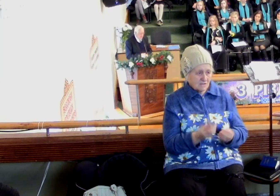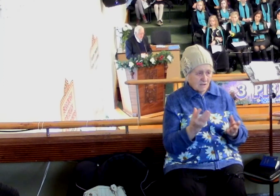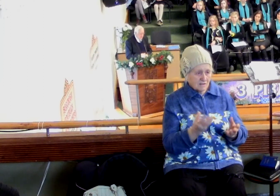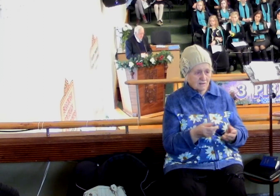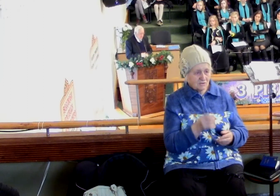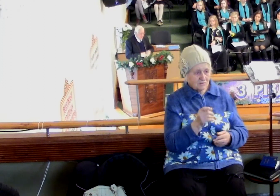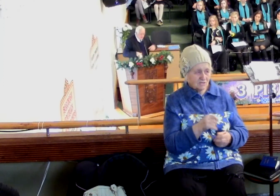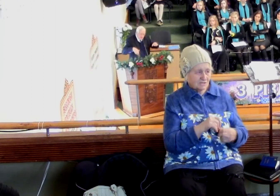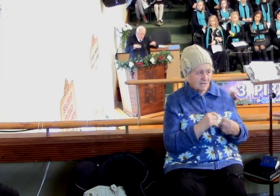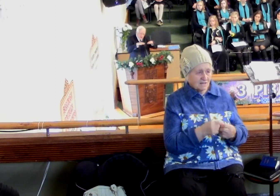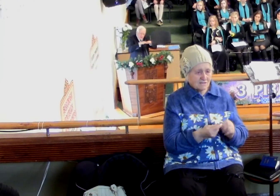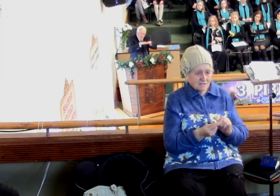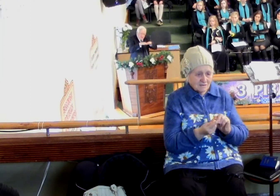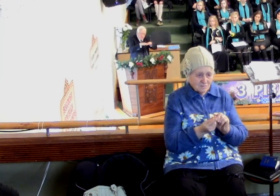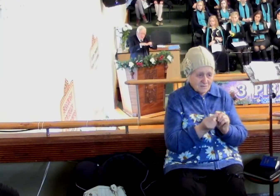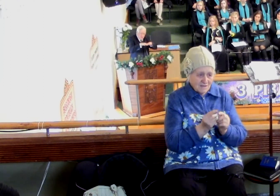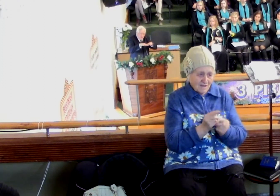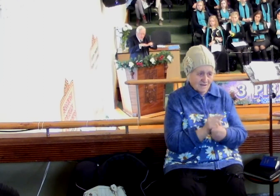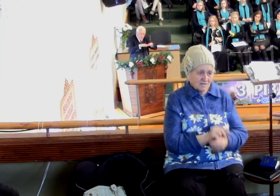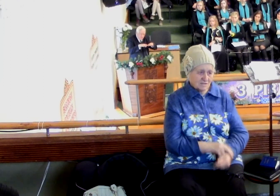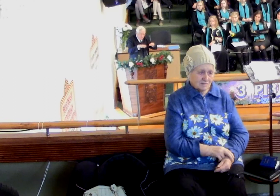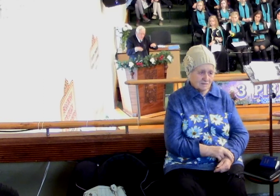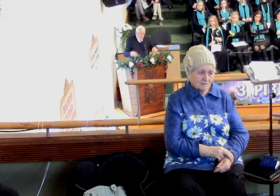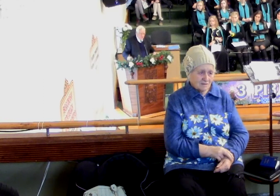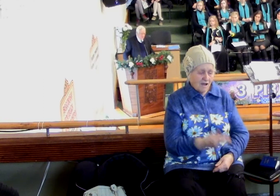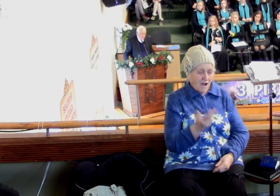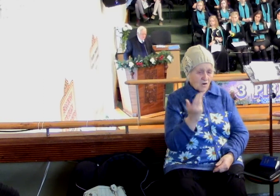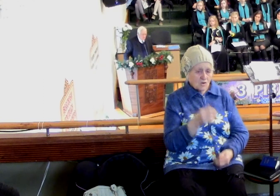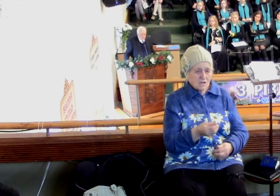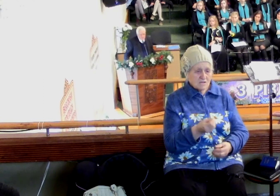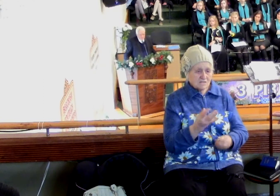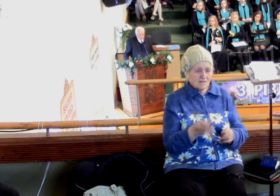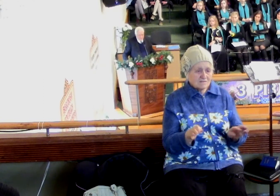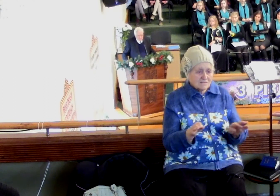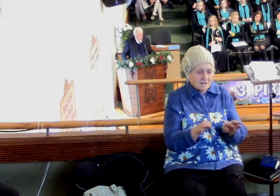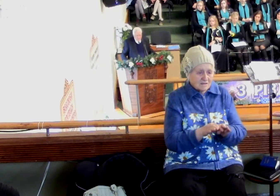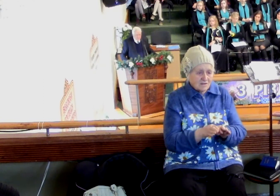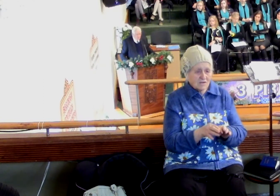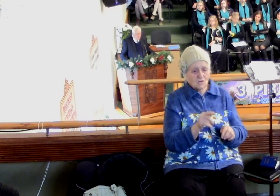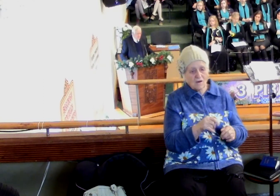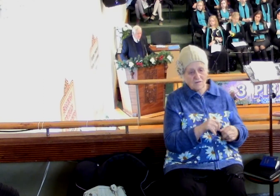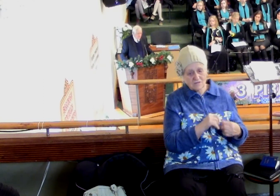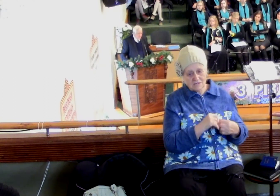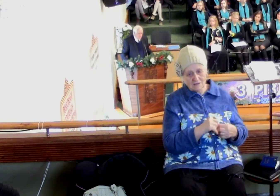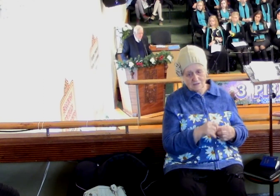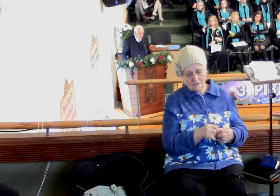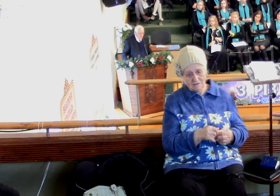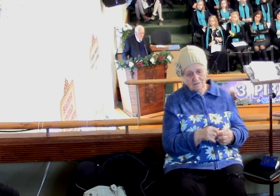измениться. Когда свет закрывает, там тьма. Знаете, у нас возле дома